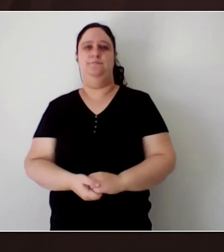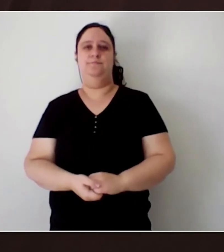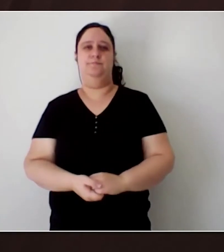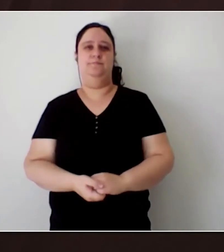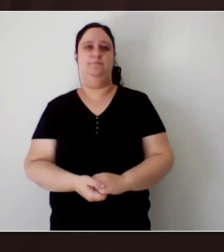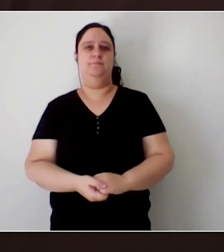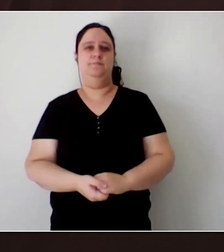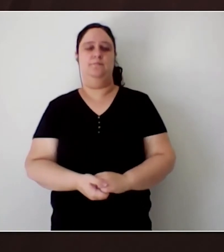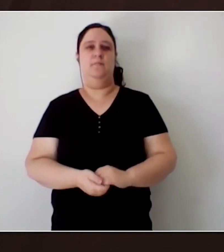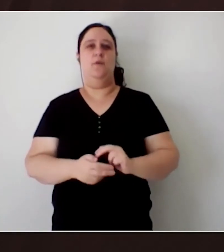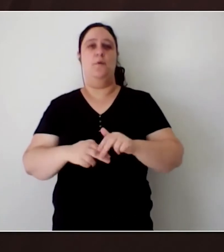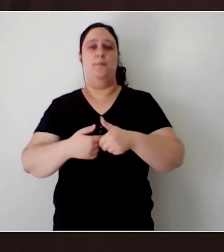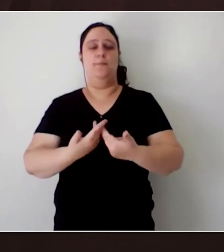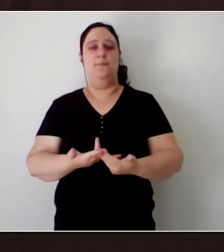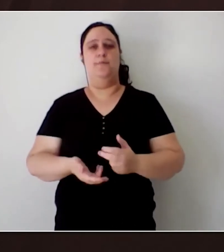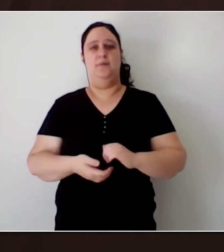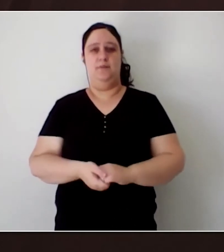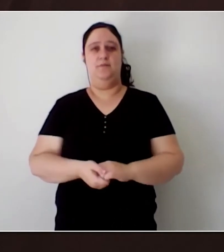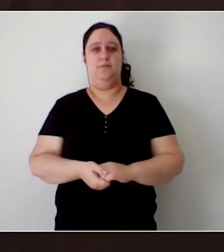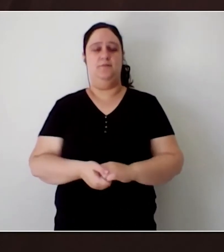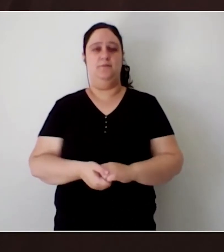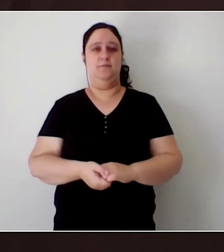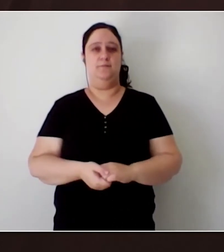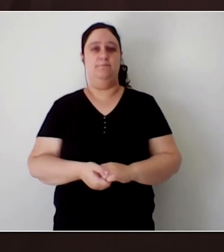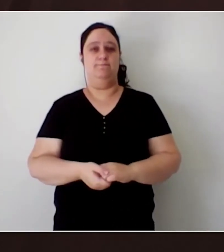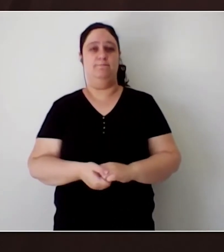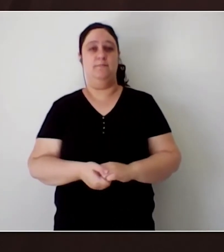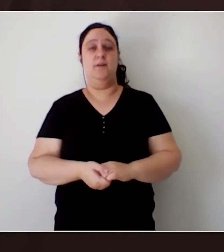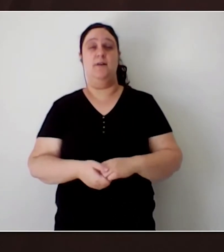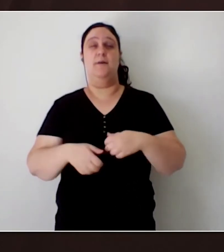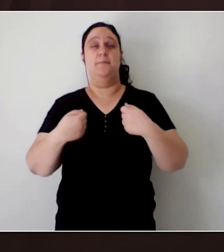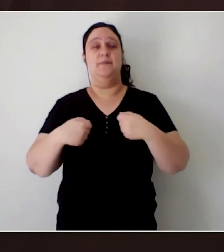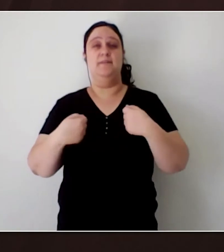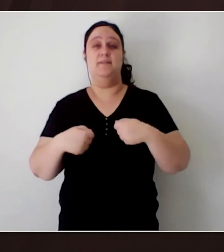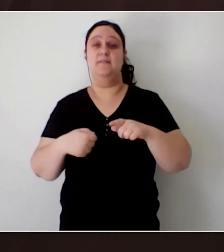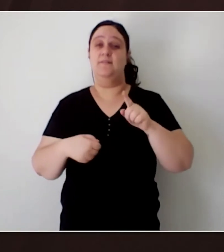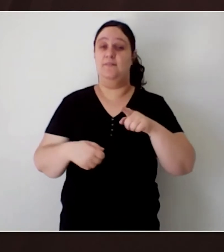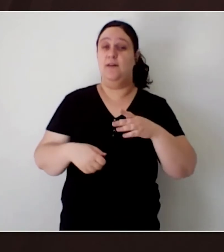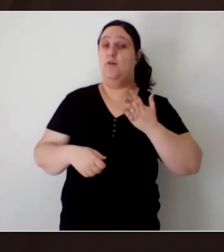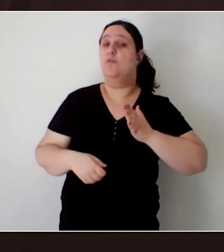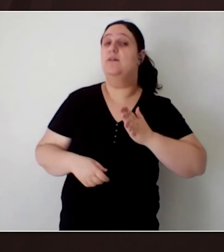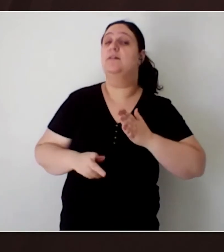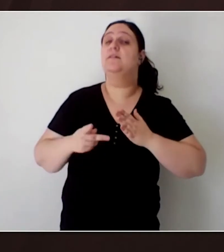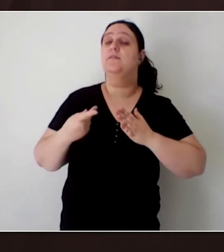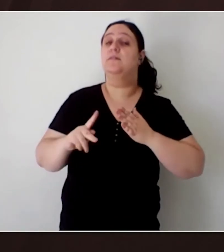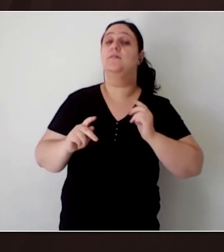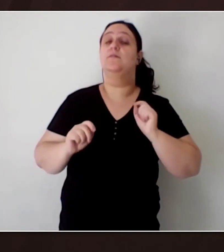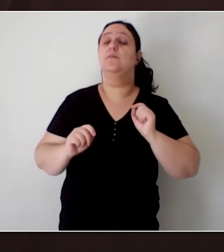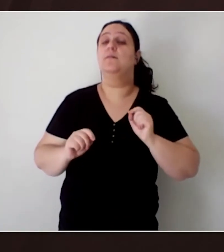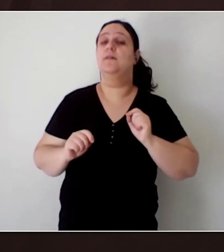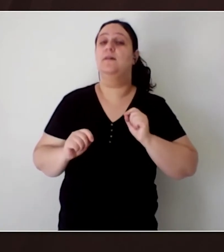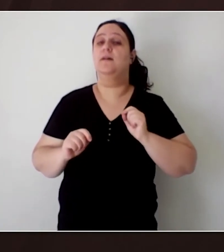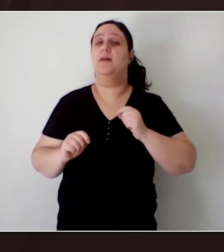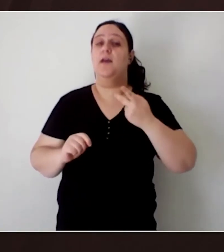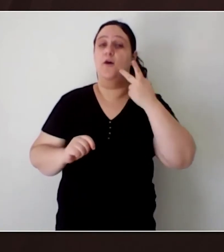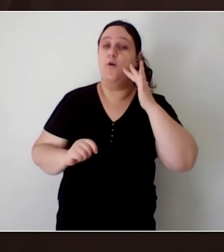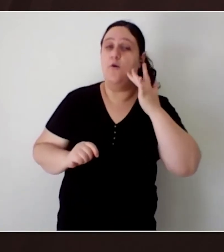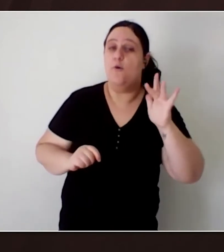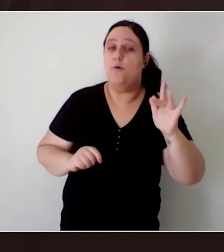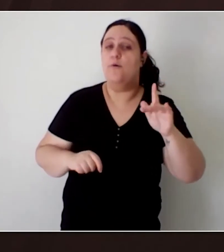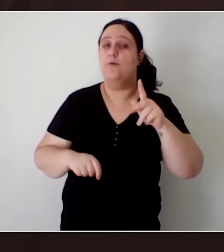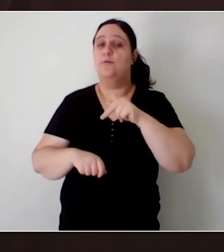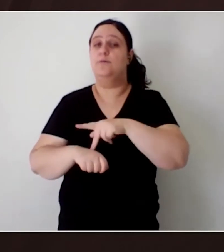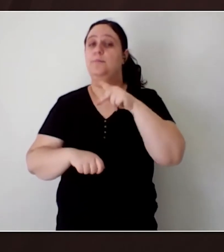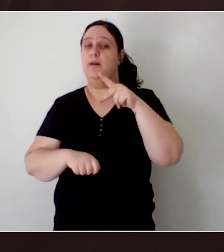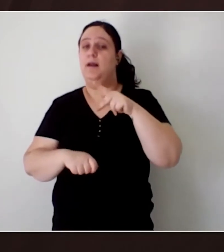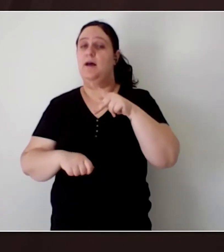pedras preciosas ou madeira, feno e palha. E se você tem característica de produzir trigo ou produzir joio. Por isso o